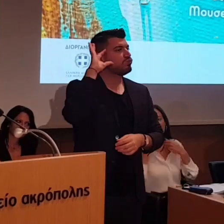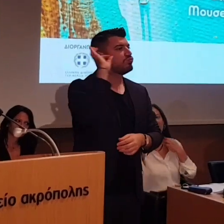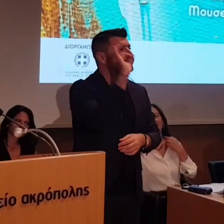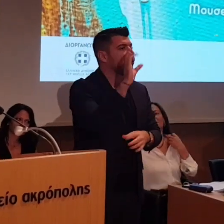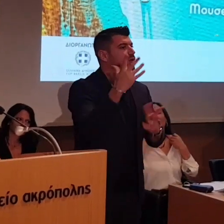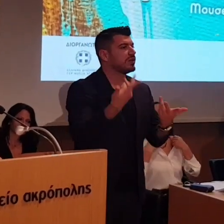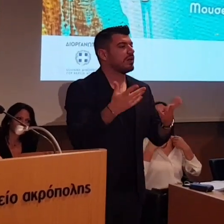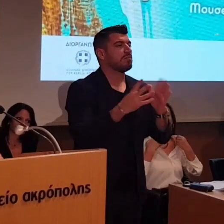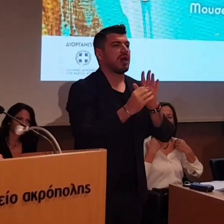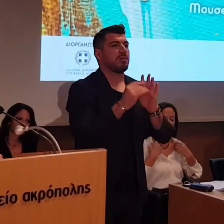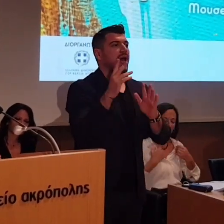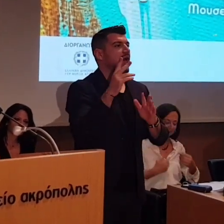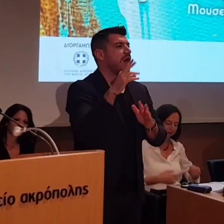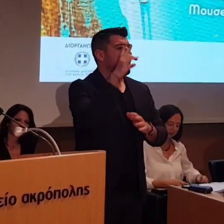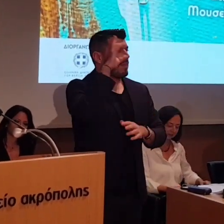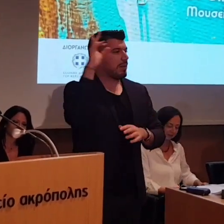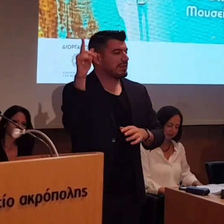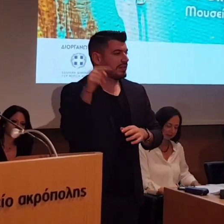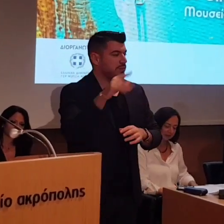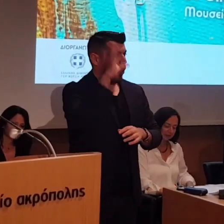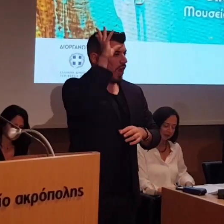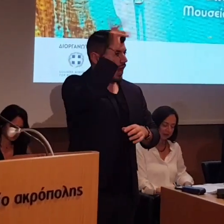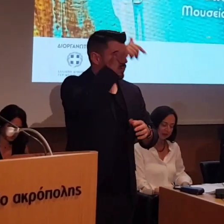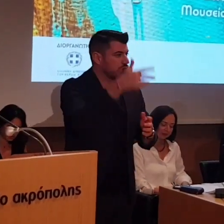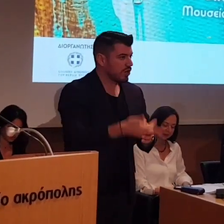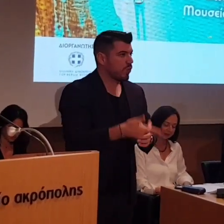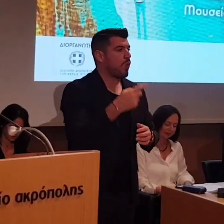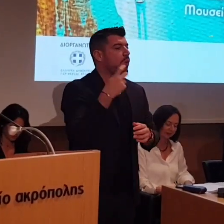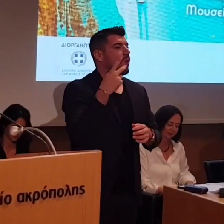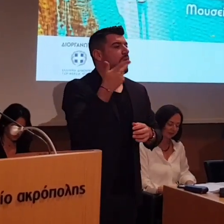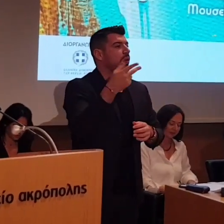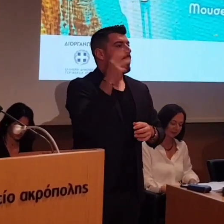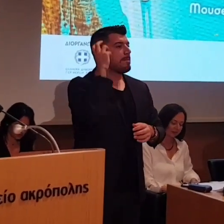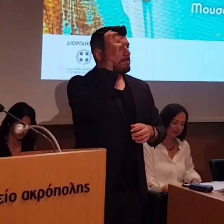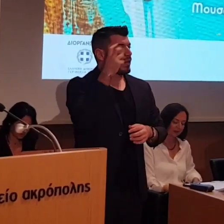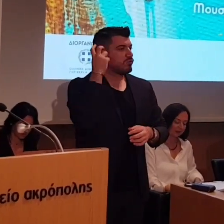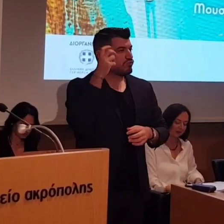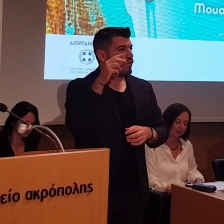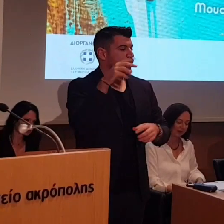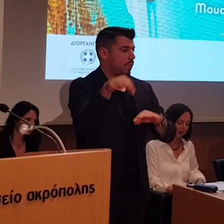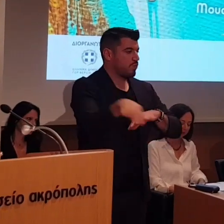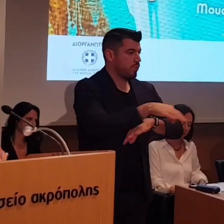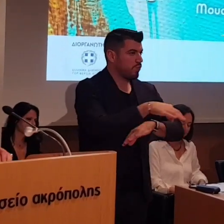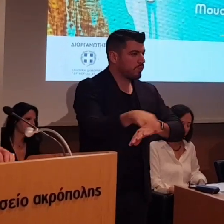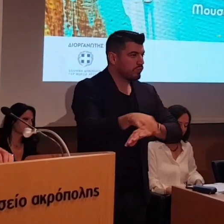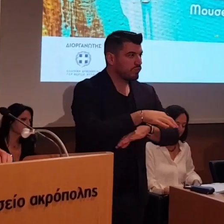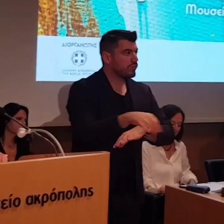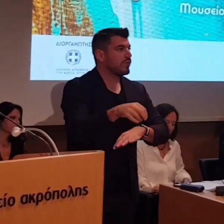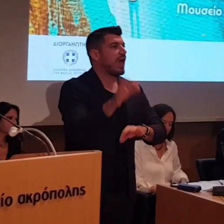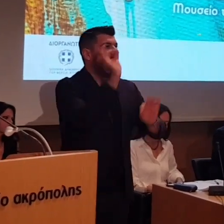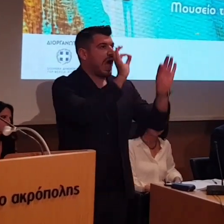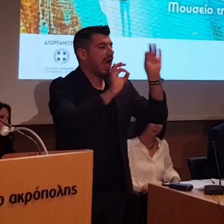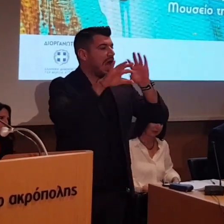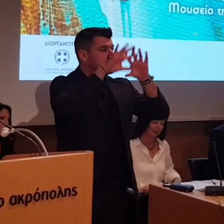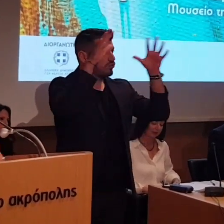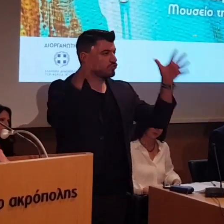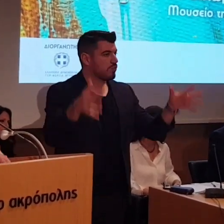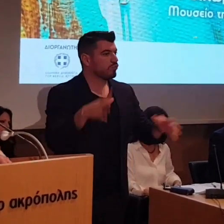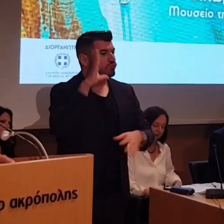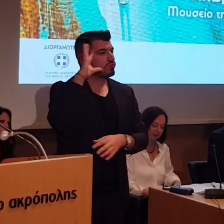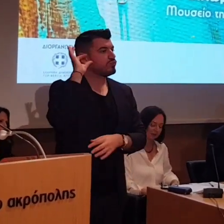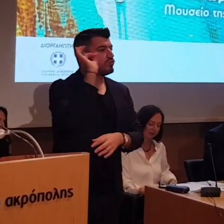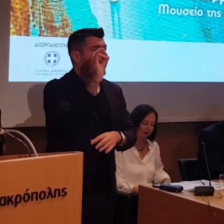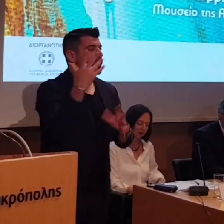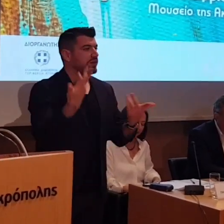το Εθνικό και Καποδιστριακό Πανεπιστήμιο, το Μετσόβιο Πολυτεχνείο, το Εθνικό Αστεροσκοπείο για τη θωράκιση